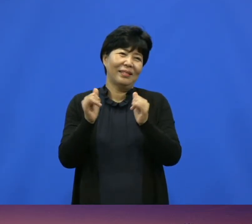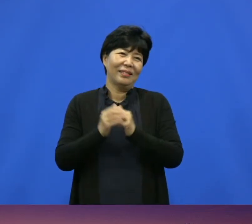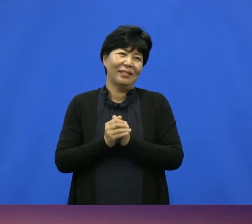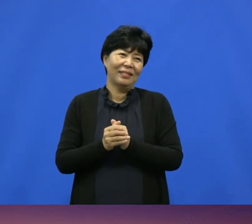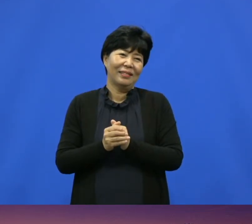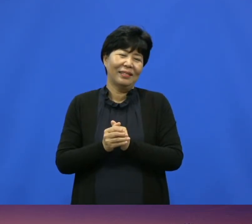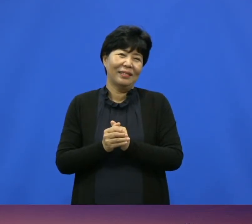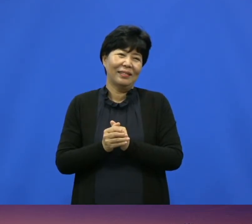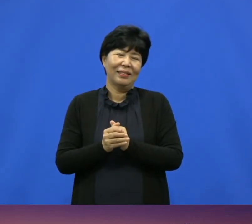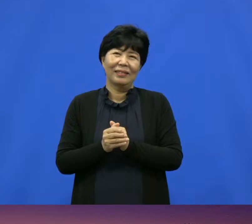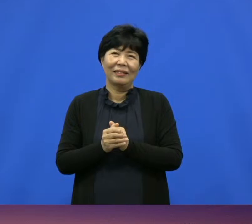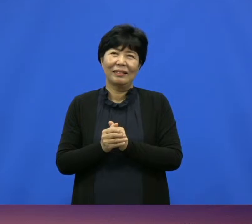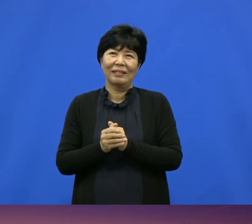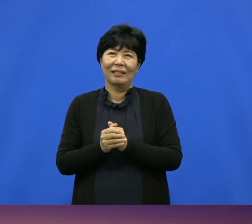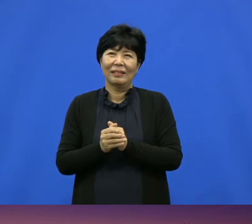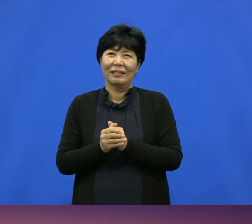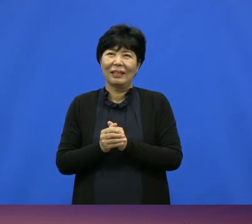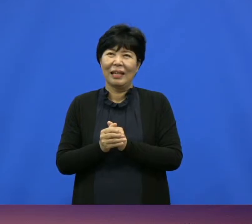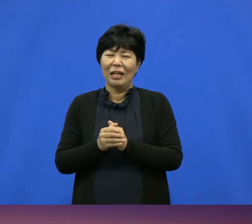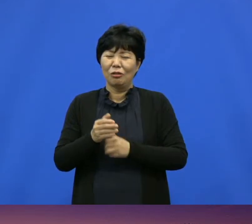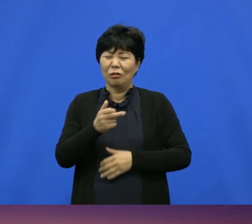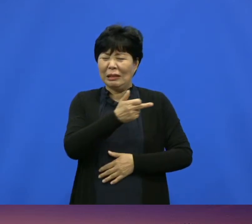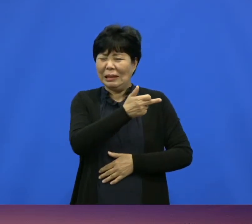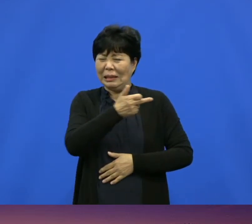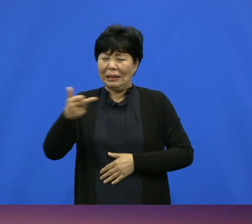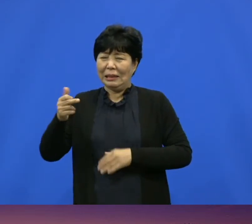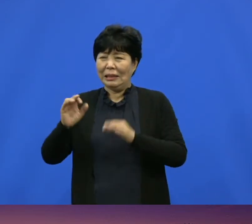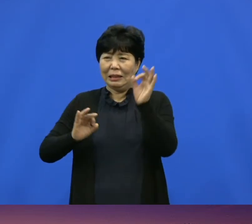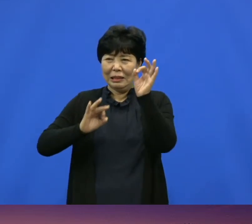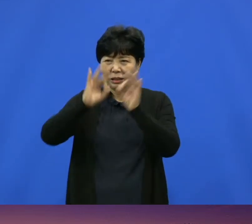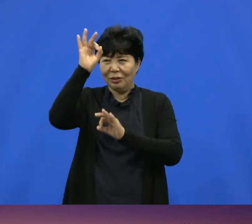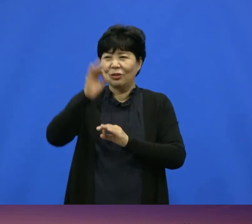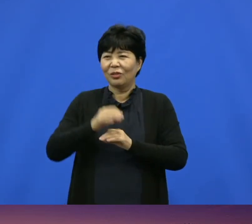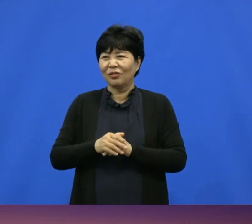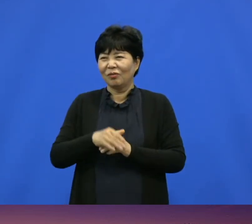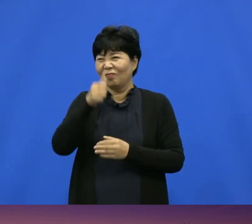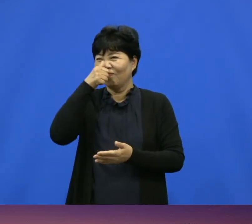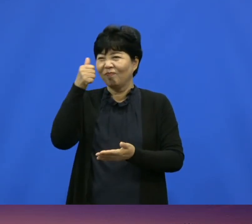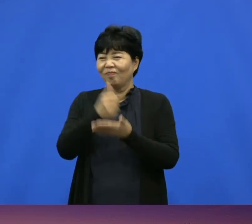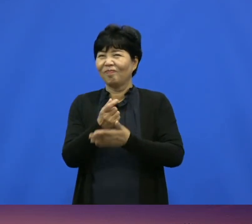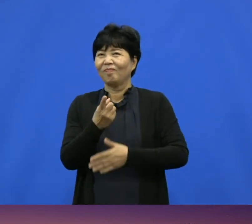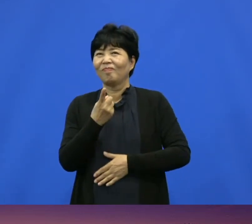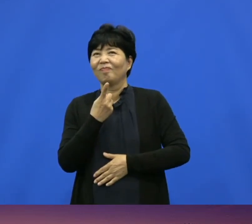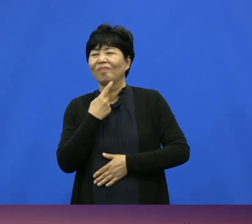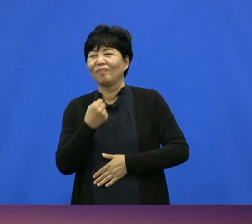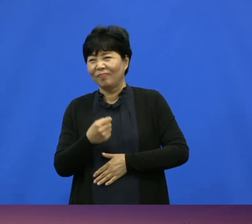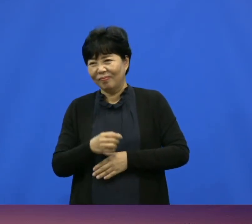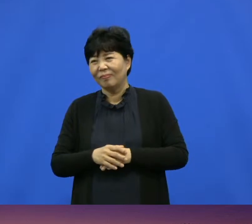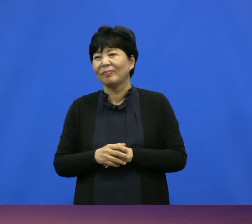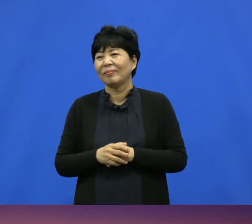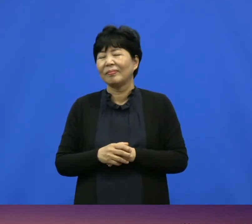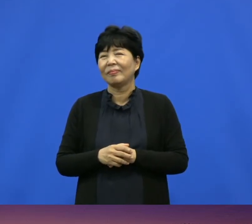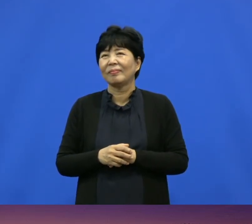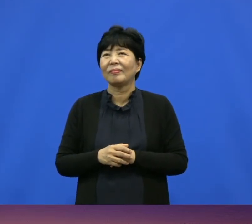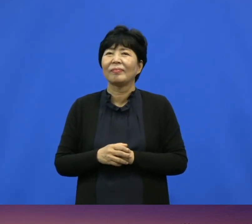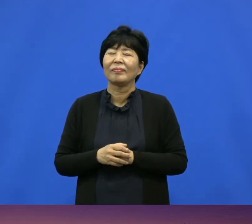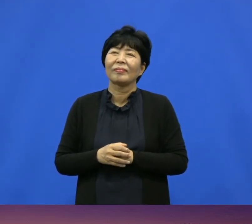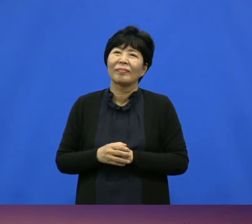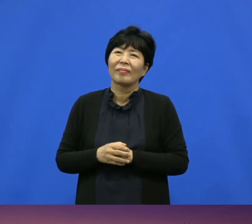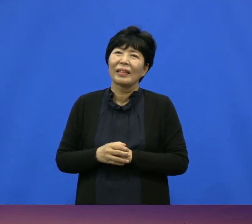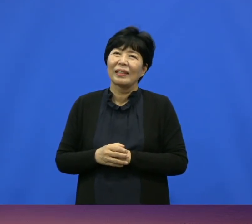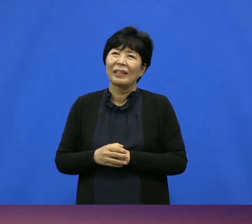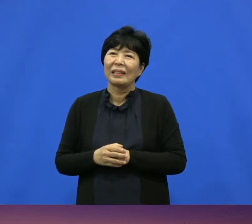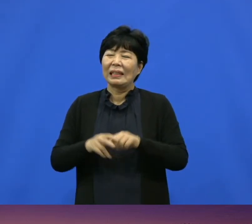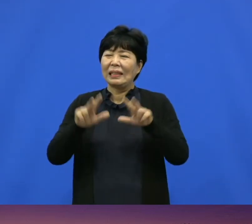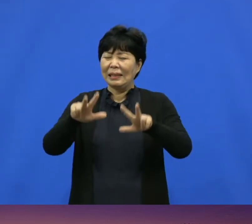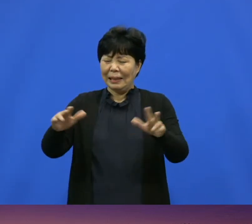여러분, 보통 넘어진 게 아니에요, 이 정도면. 그러면 여러분, 세상의 관점으로 보면 끝이에요, 끝이에요. 그냥